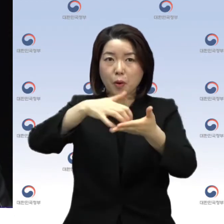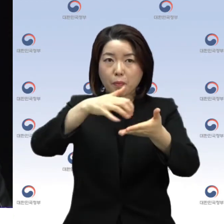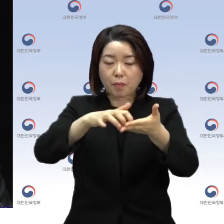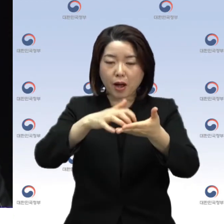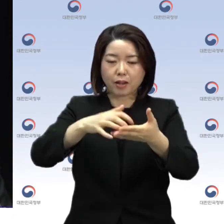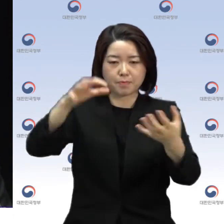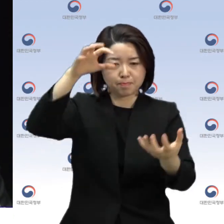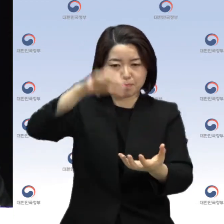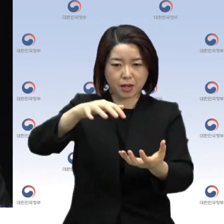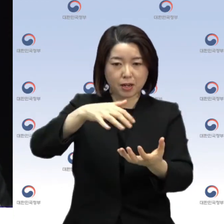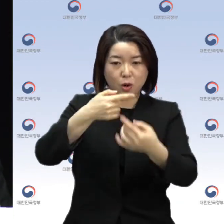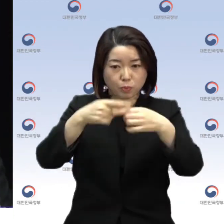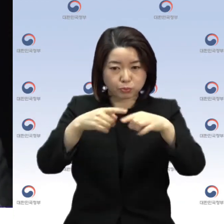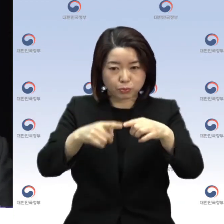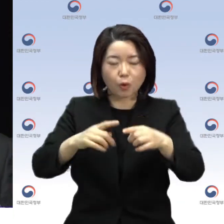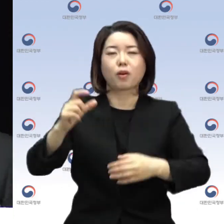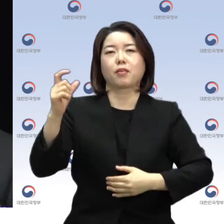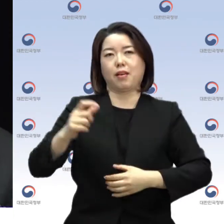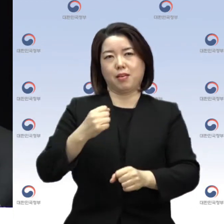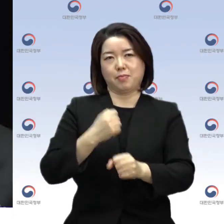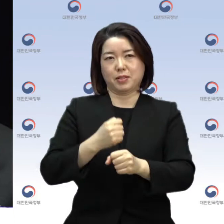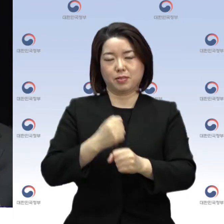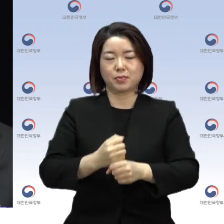분석도 강화해 나가겠습니다.